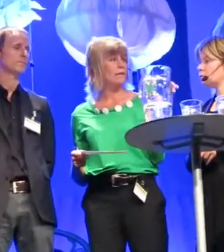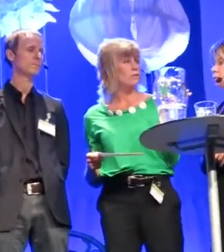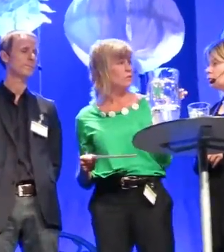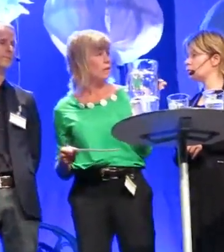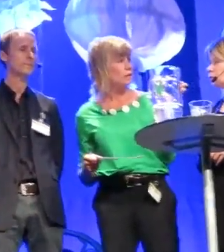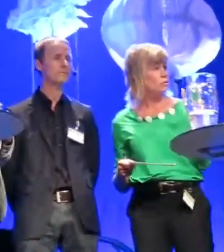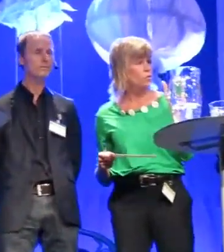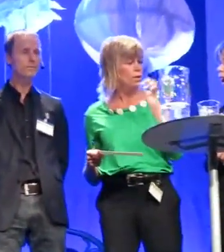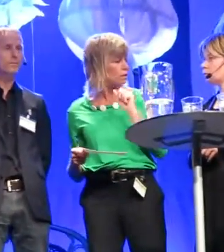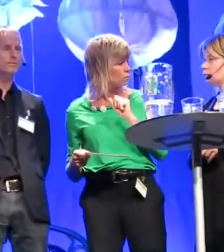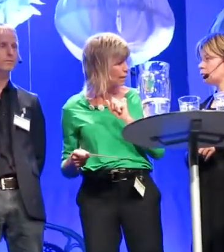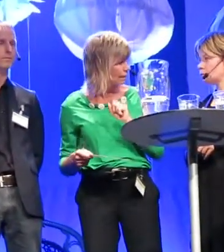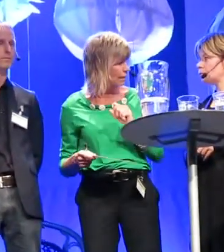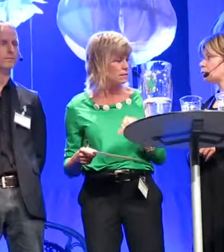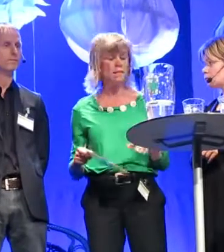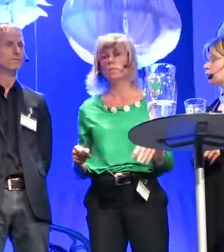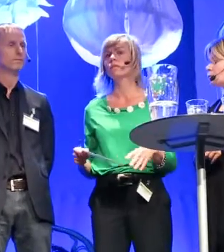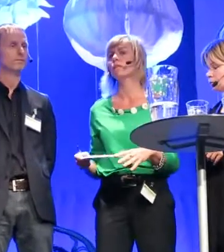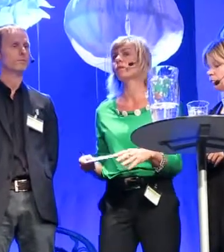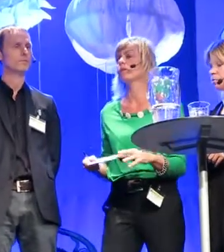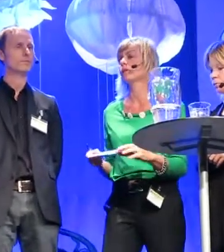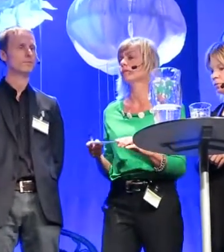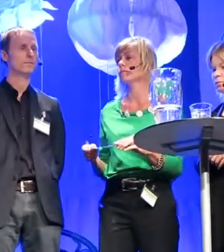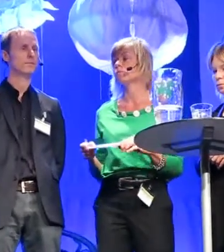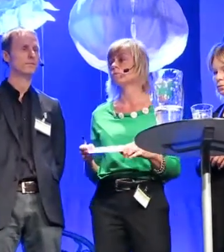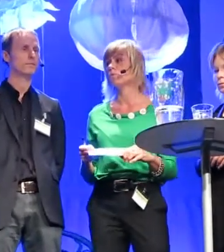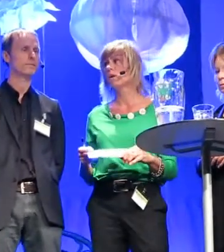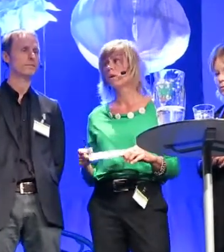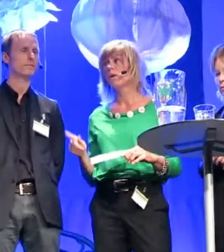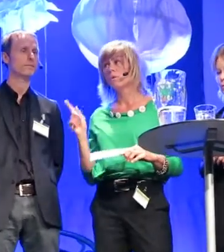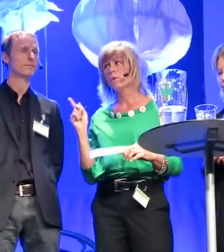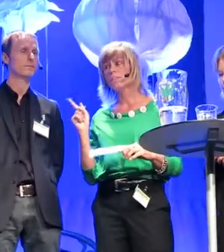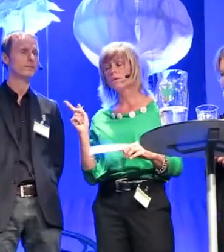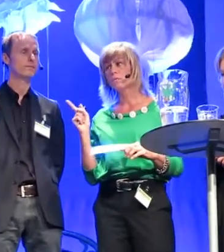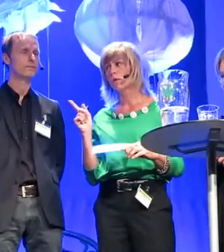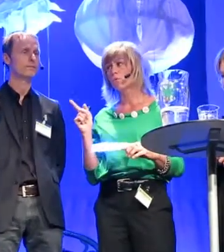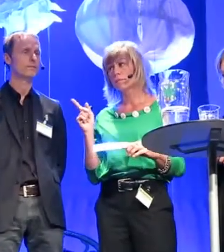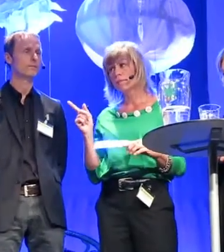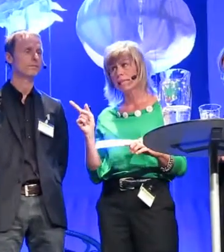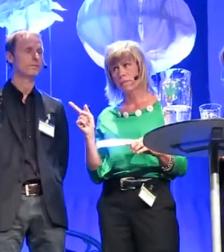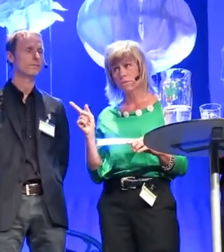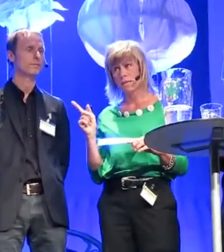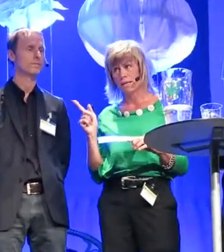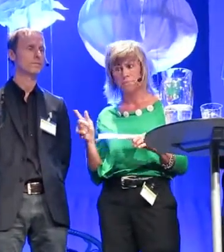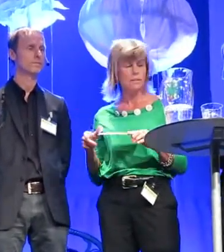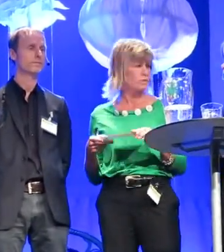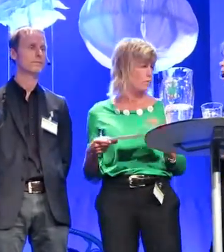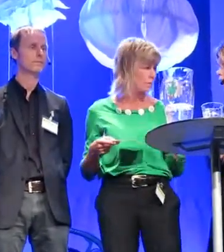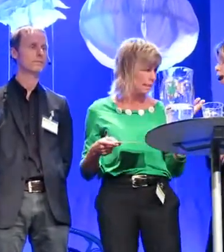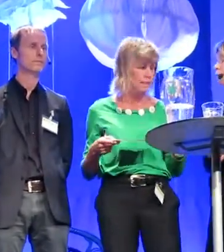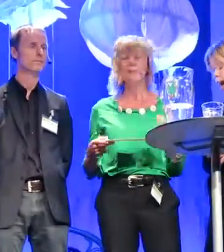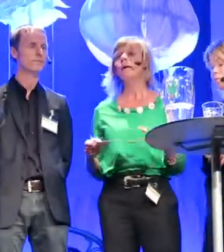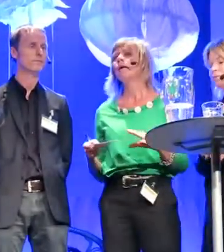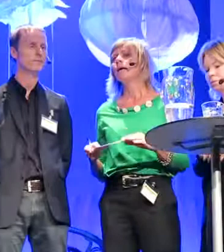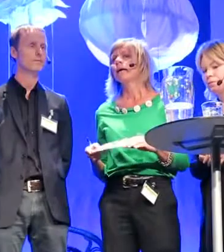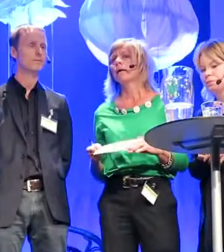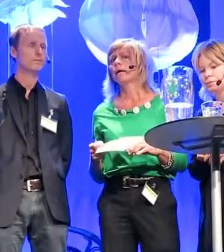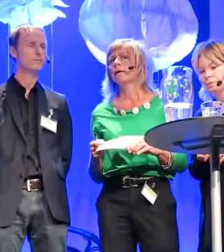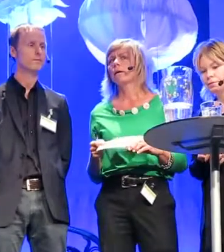Därför vi bland annat gynnar tågutvecklingen, 30% av alla våra transporter på tåg. Och det är ganska utmanande att få till det, kan jag säga, precis som du